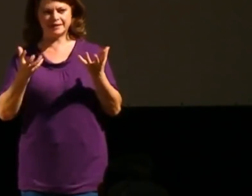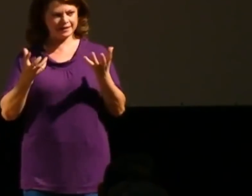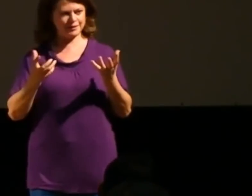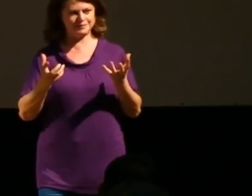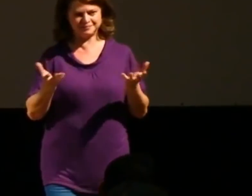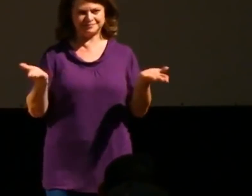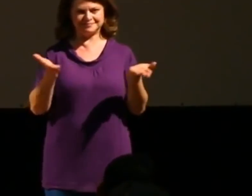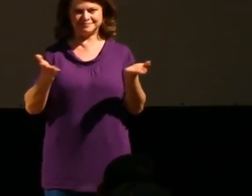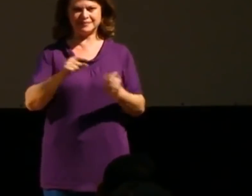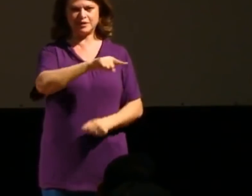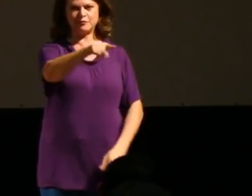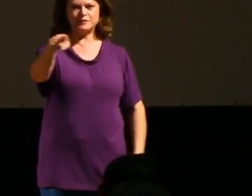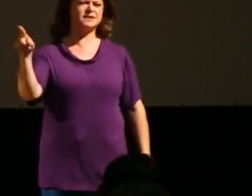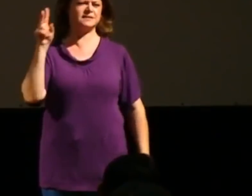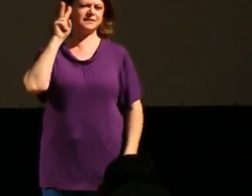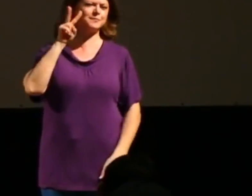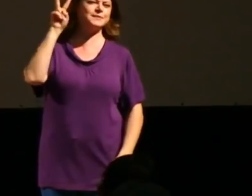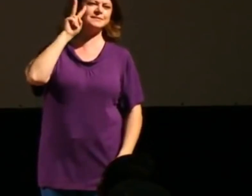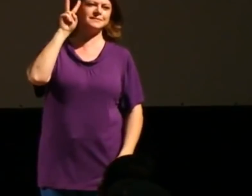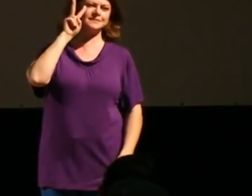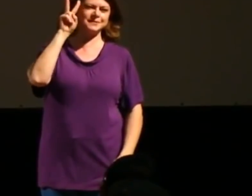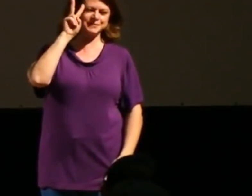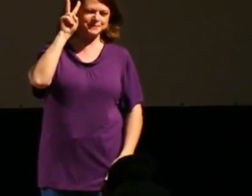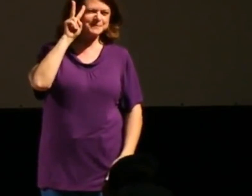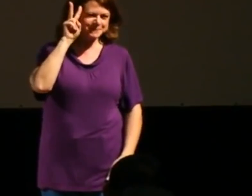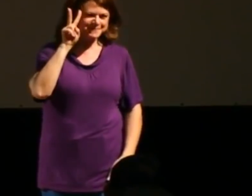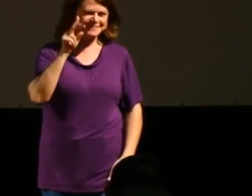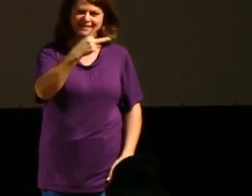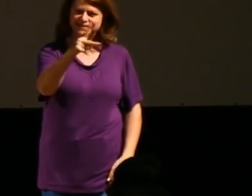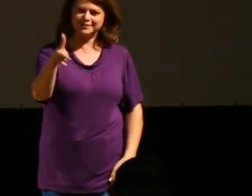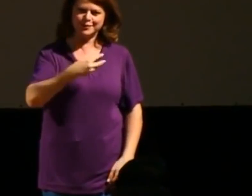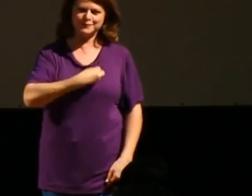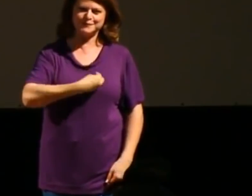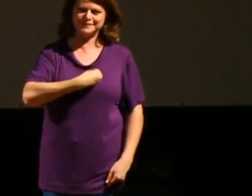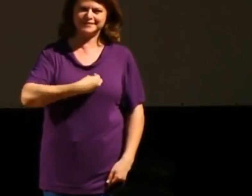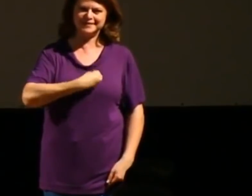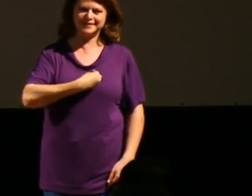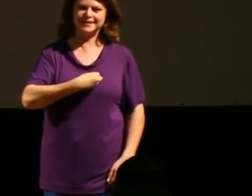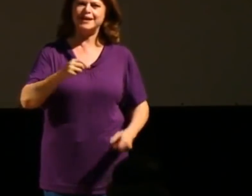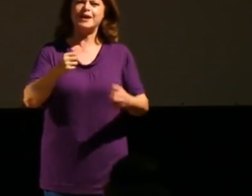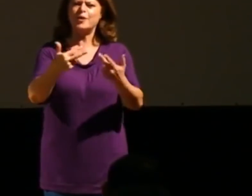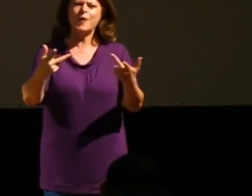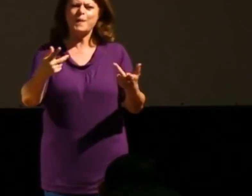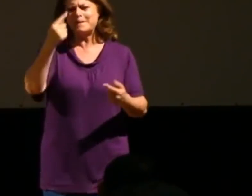às tuas próprias lembranças. Eu quero que você Olhe para trás